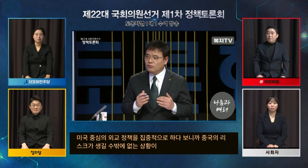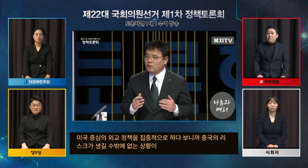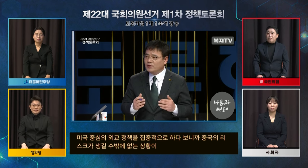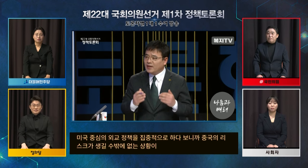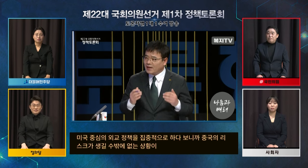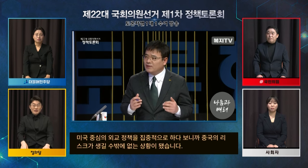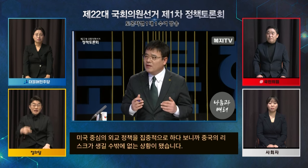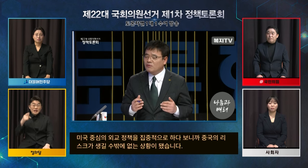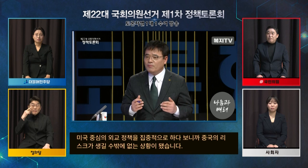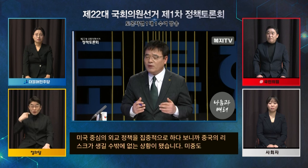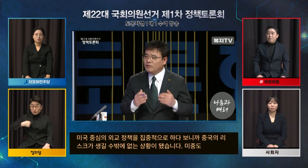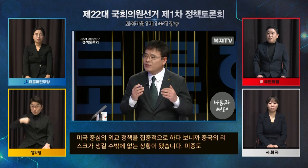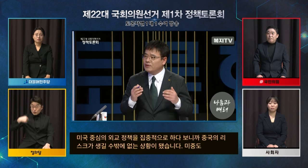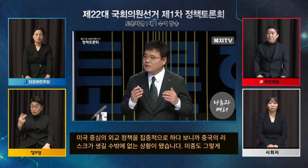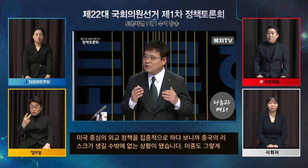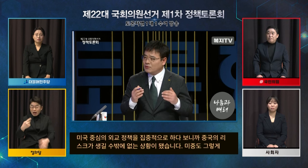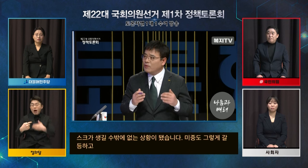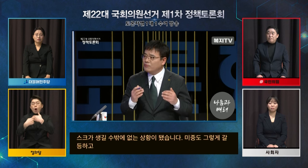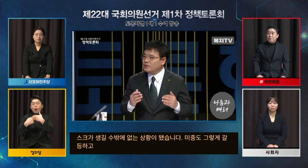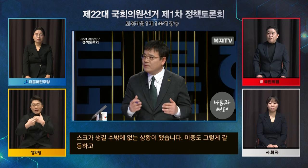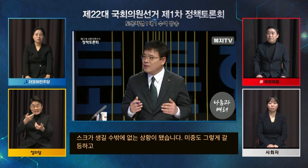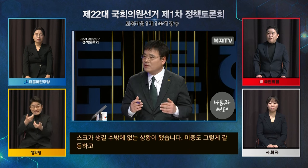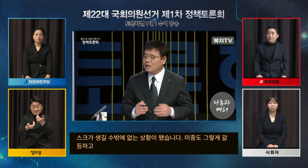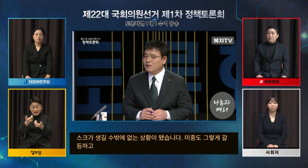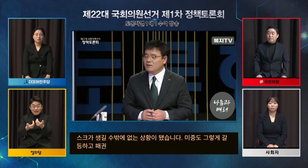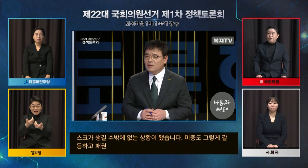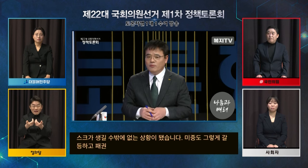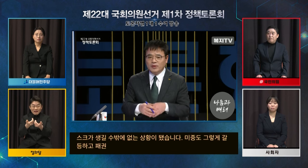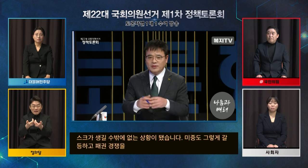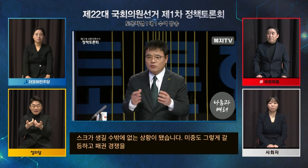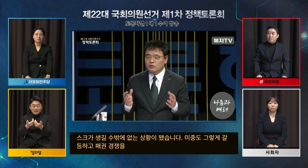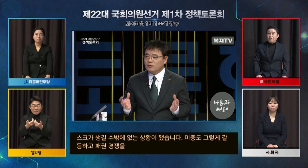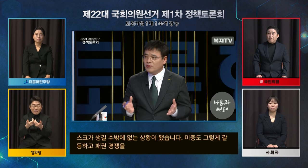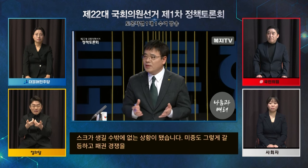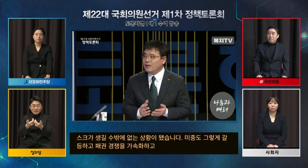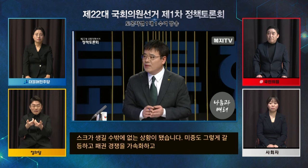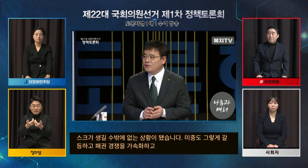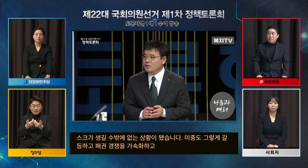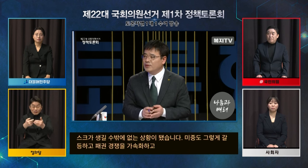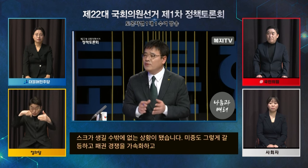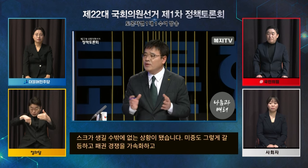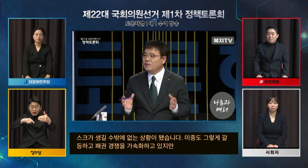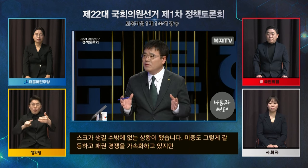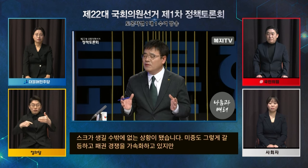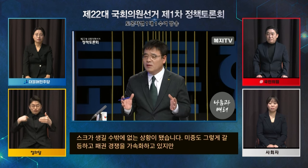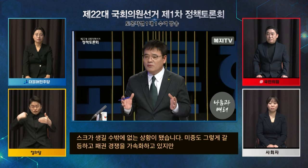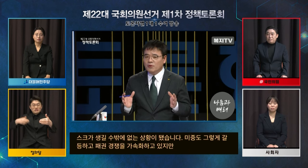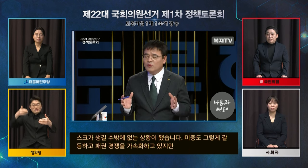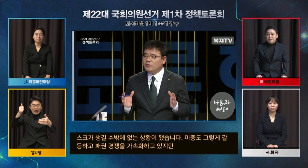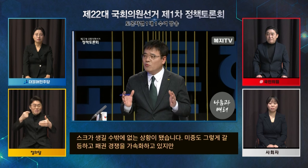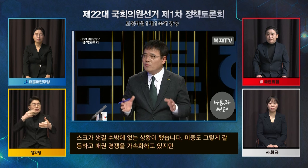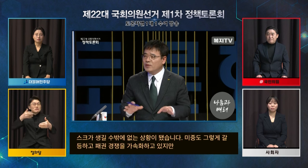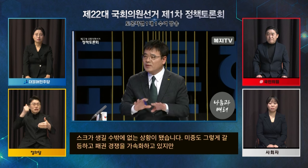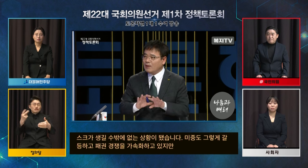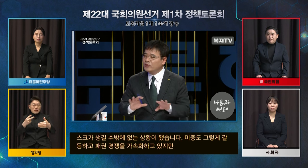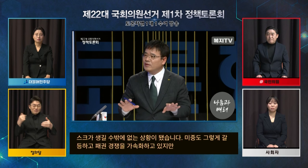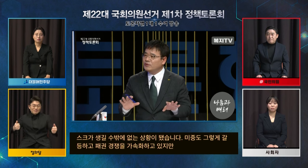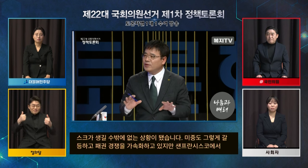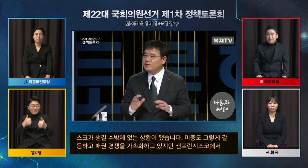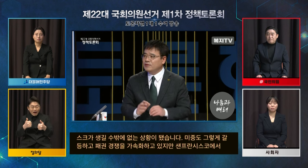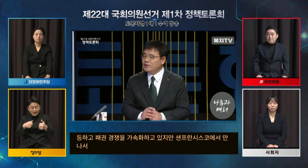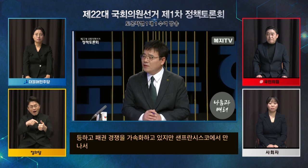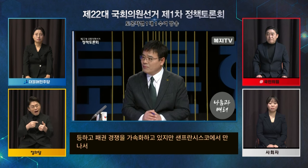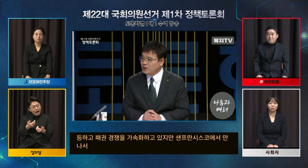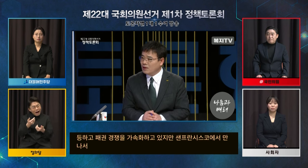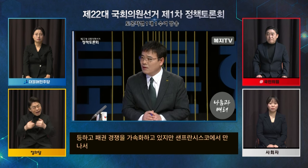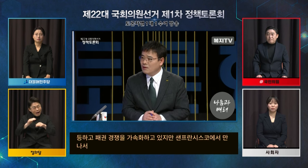미중도 그렇게 갈등하고 패권 경쟁을 가속하고 있지만 샌프란시스코에서 경상에 만나서 일정하게 그런 위험 요소와 고민을 감세하는